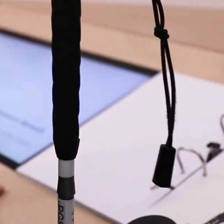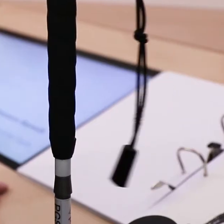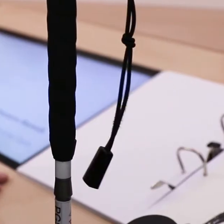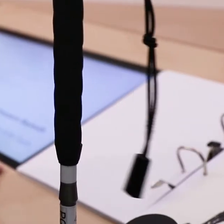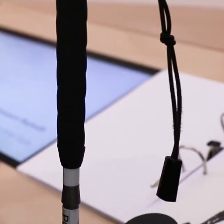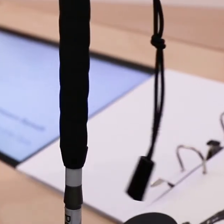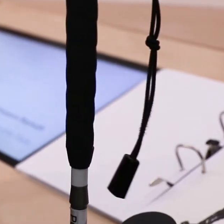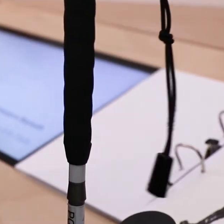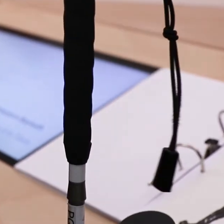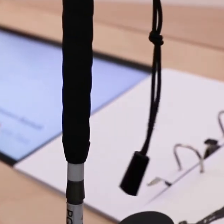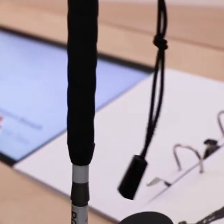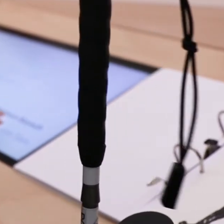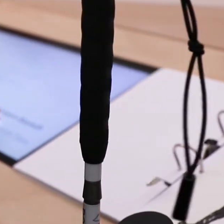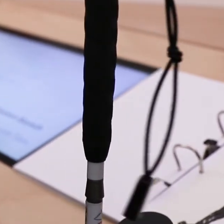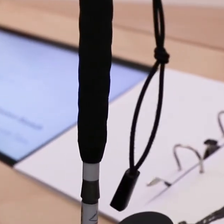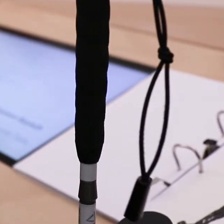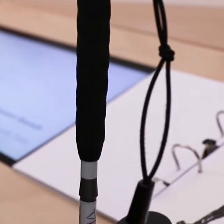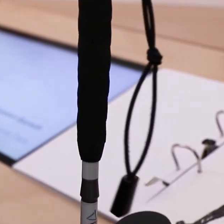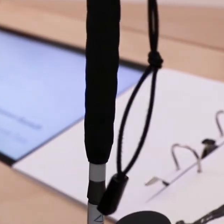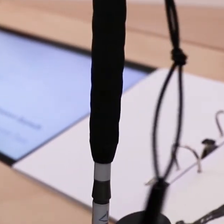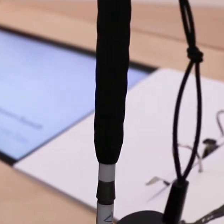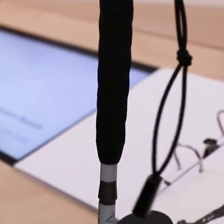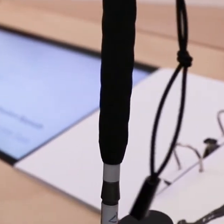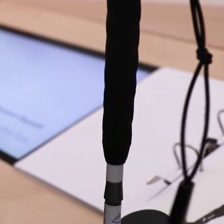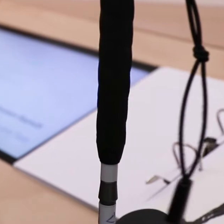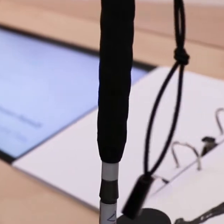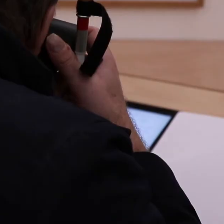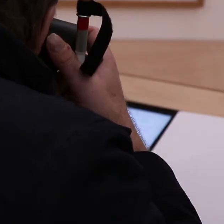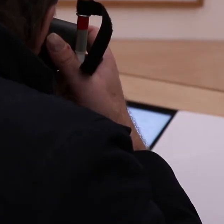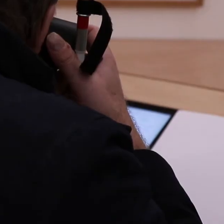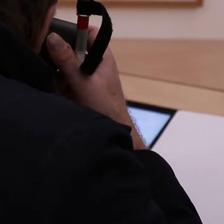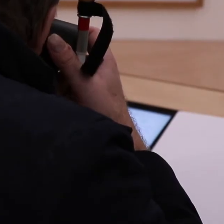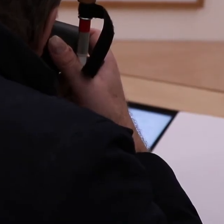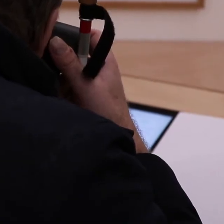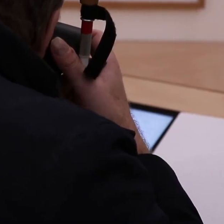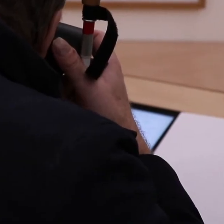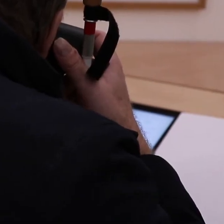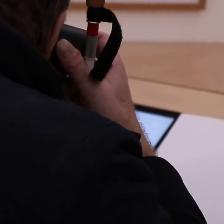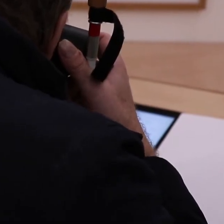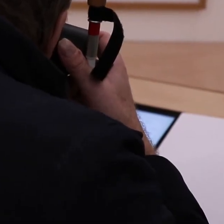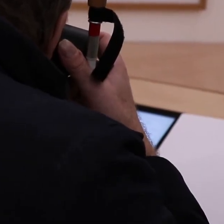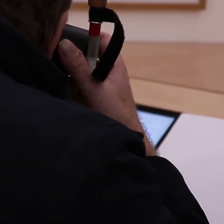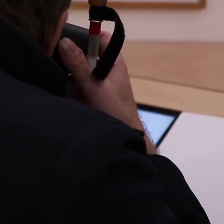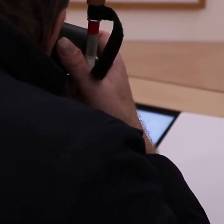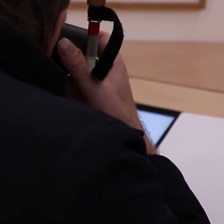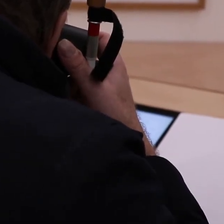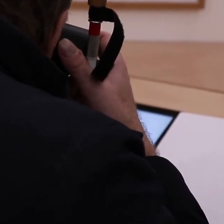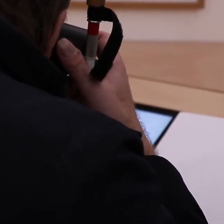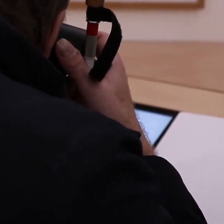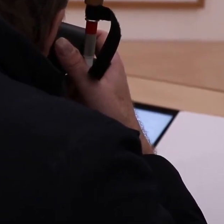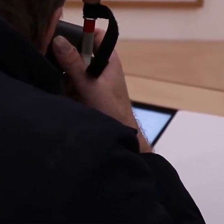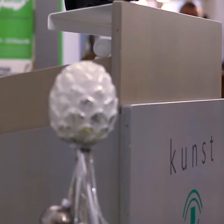Sprache, an der sich alle Menschen selbstständig über das Kunstmuseum Bayreuth und seine Angebote informieren können.